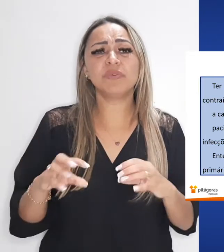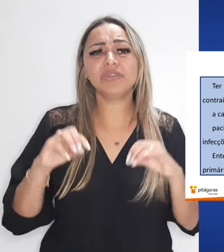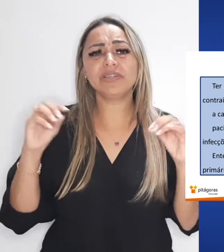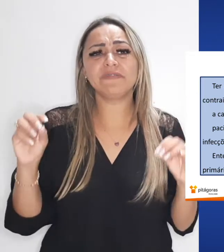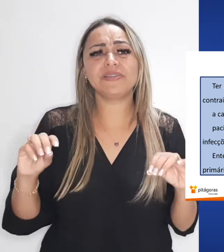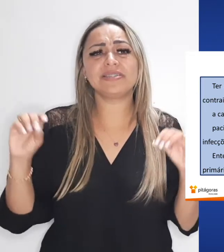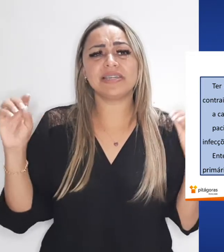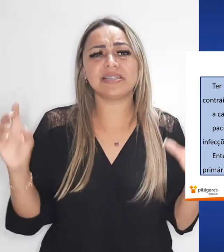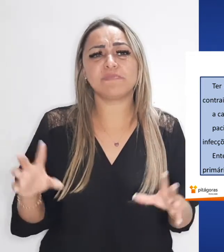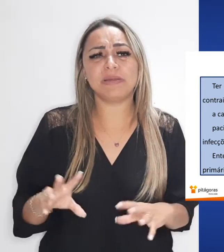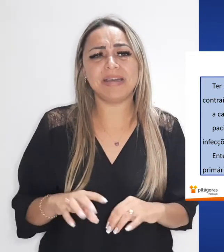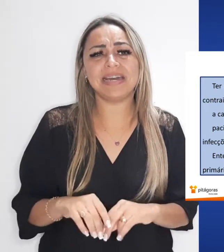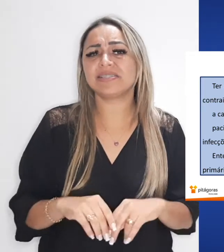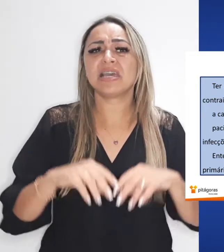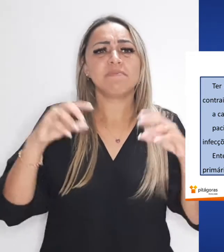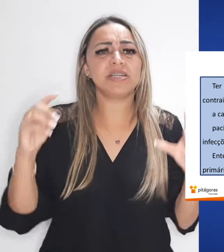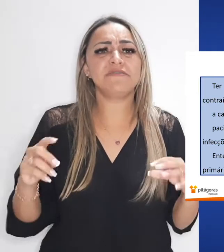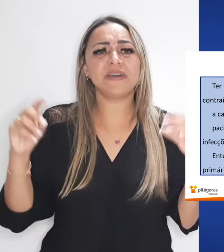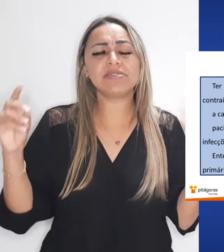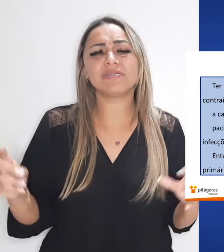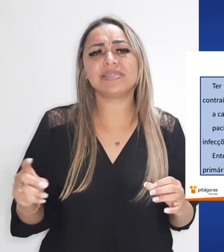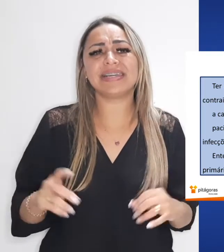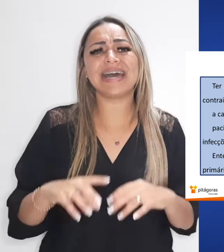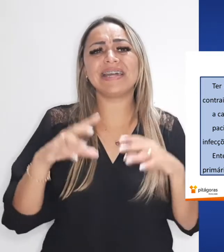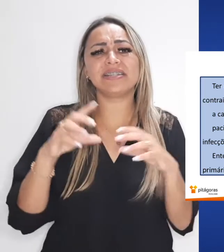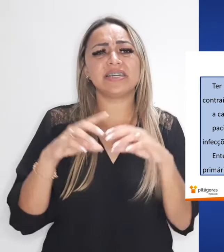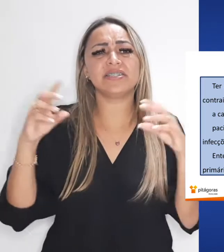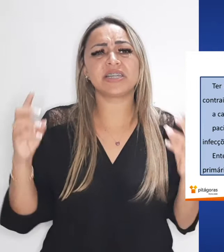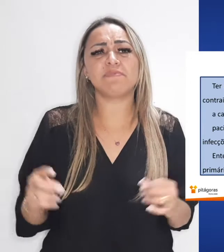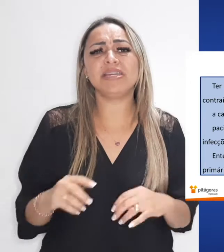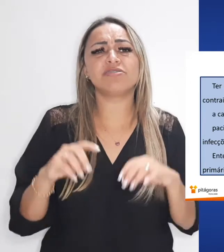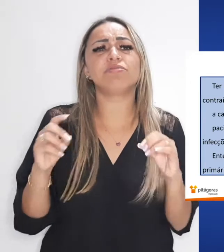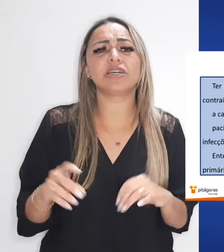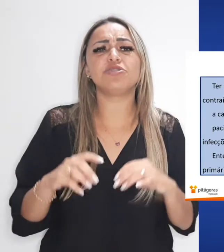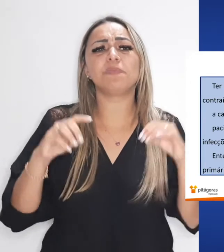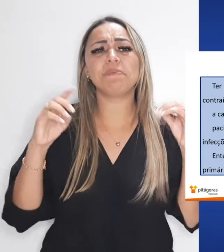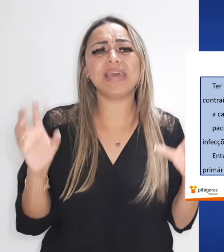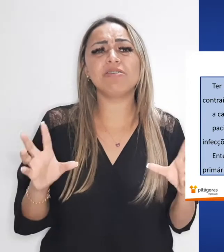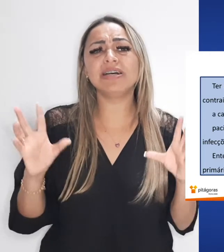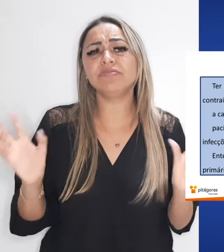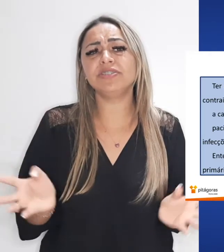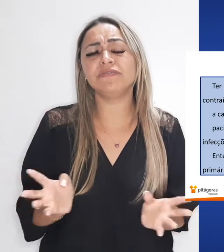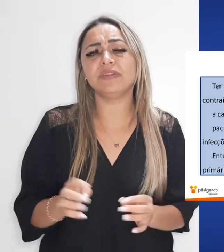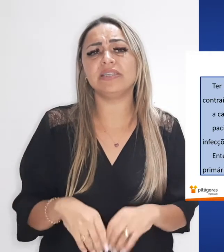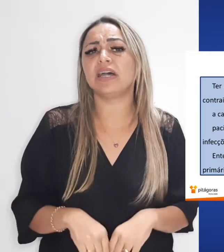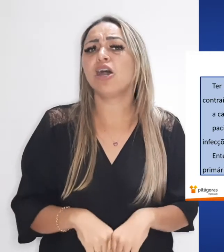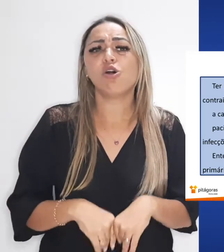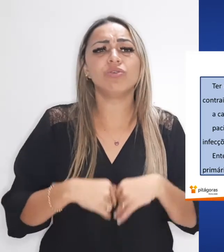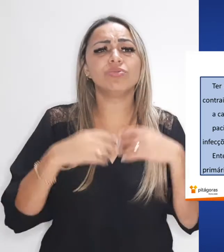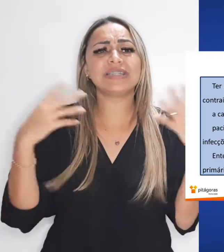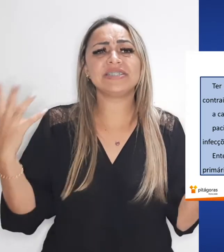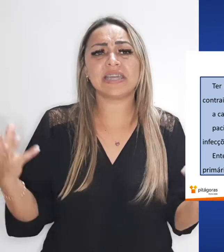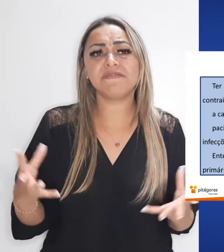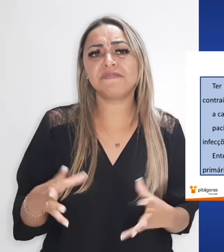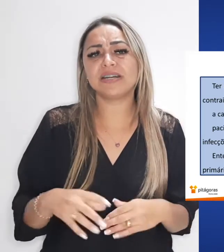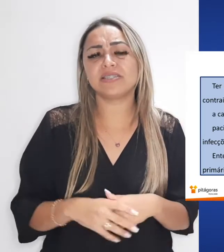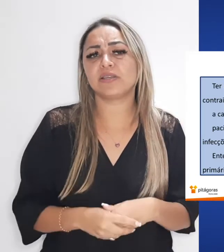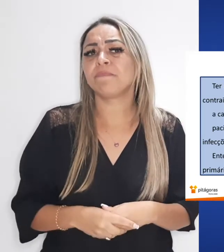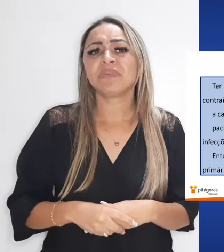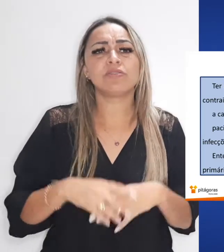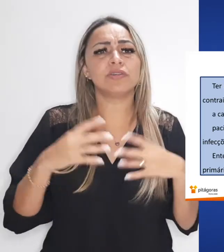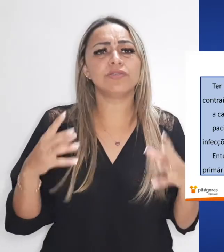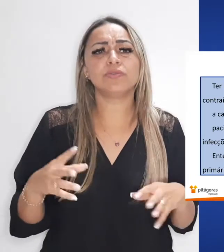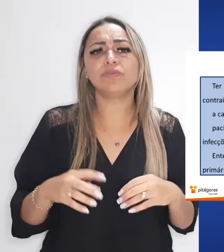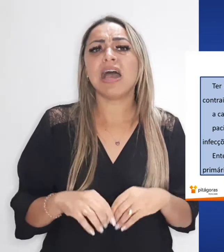As imunodeficiências primárias manifestam-se caracteristicamente durante o primeiro ano de vida ou durante a